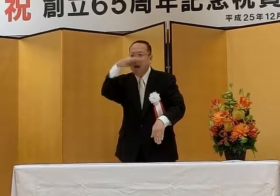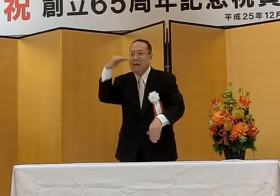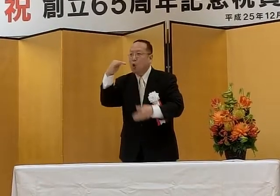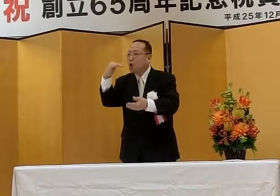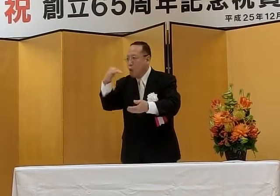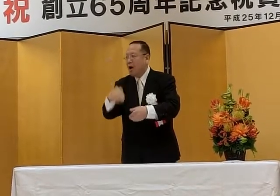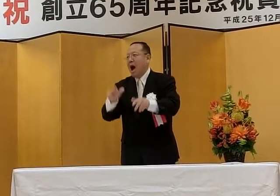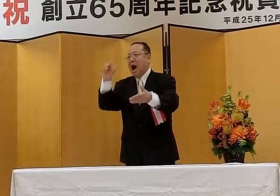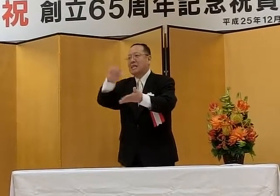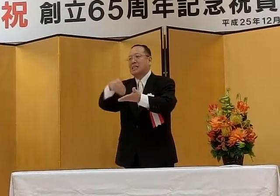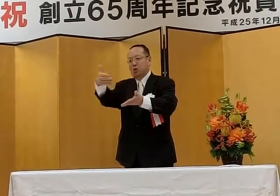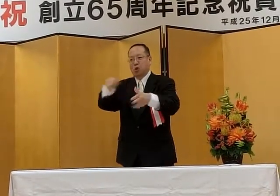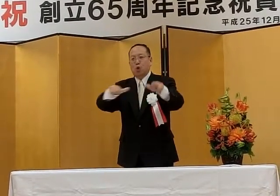ろと載っております。